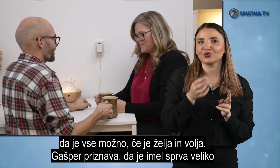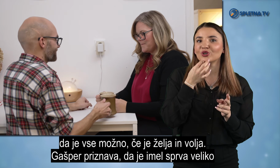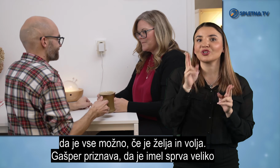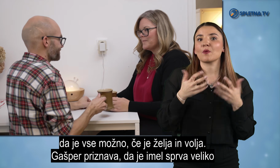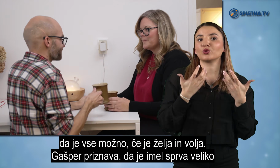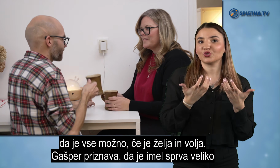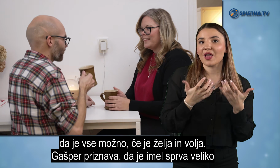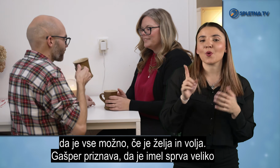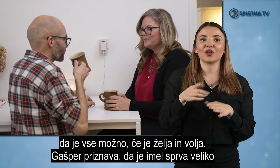želja in volja.